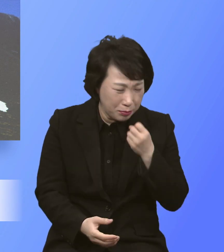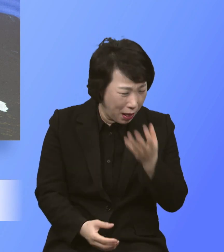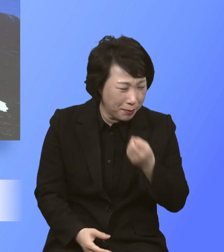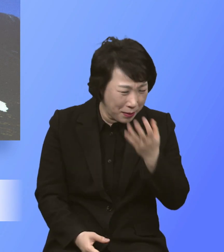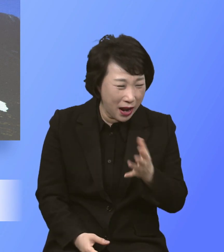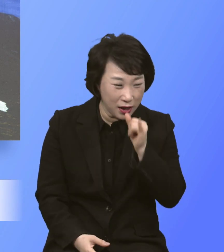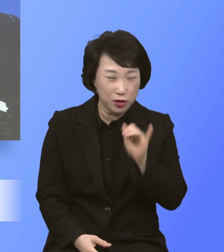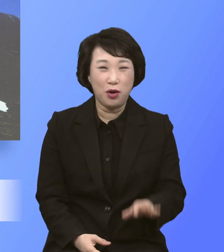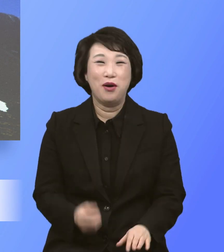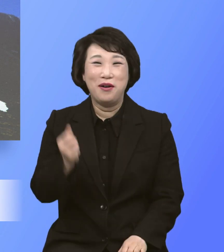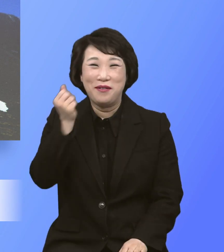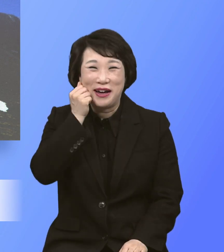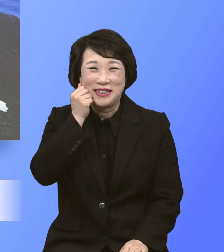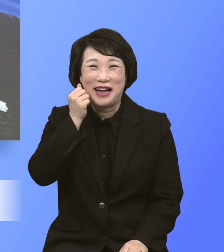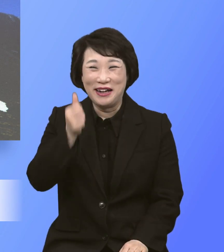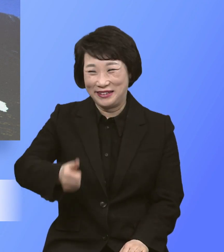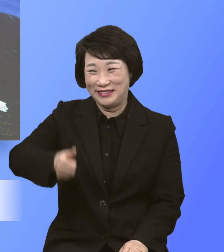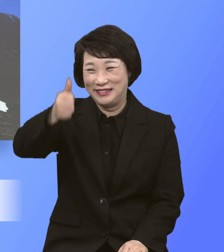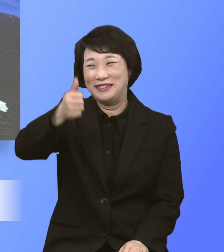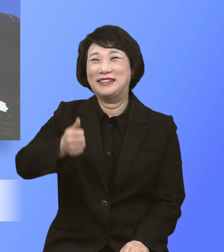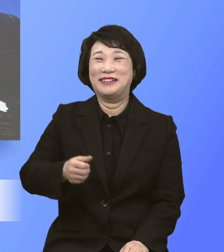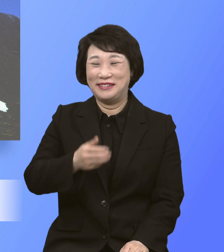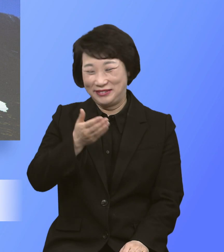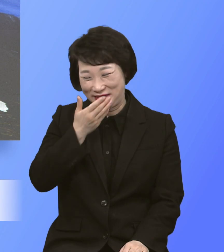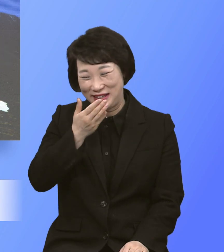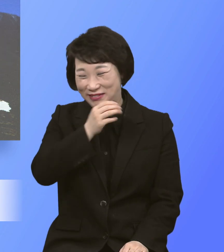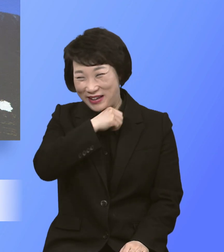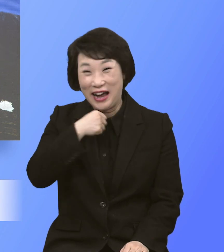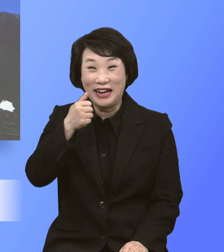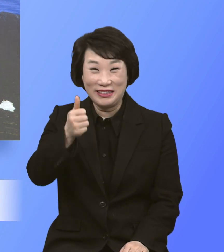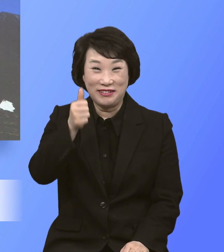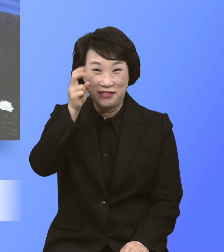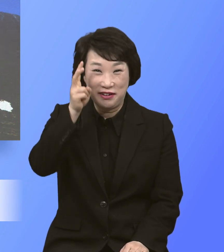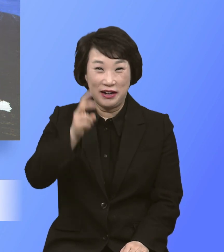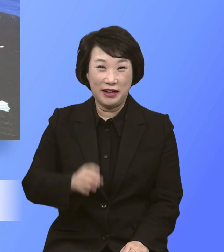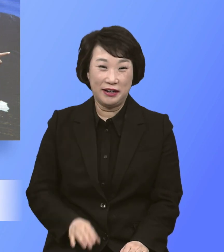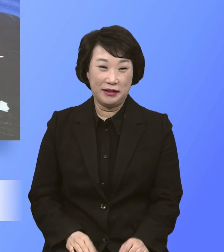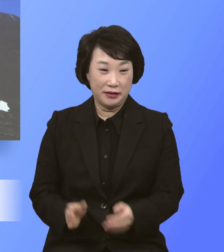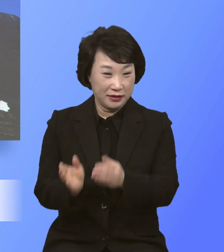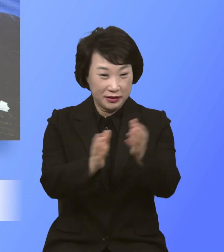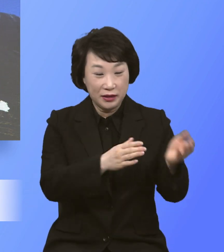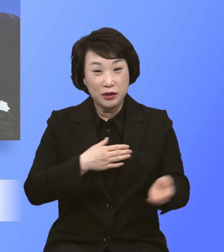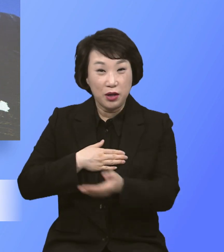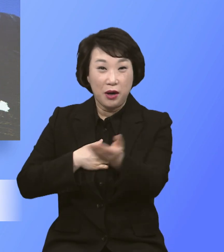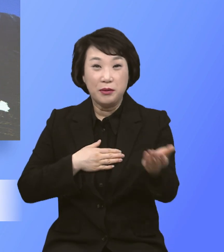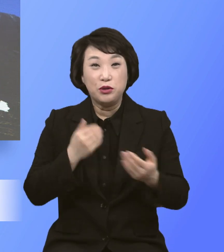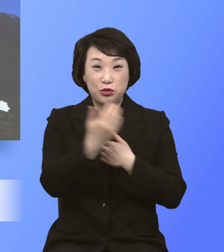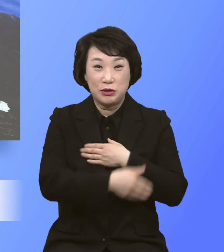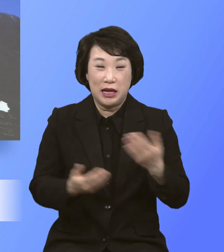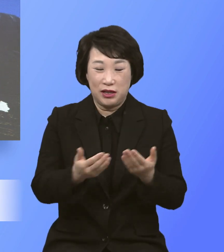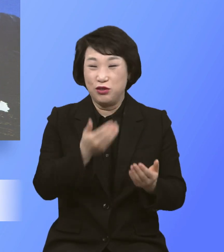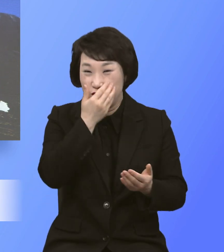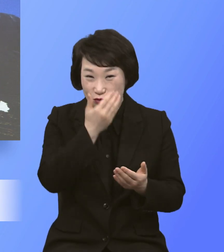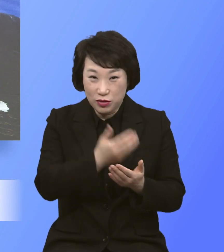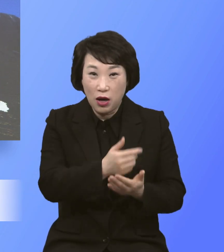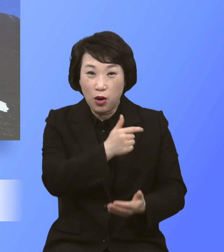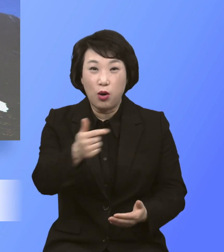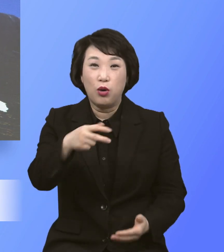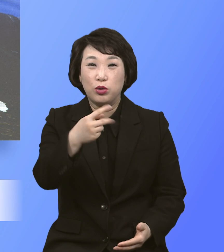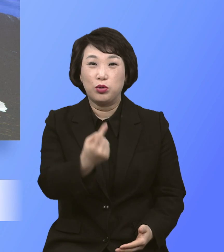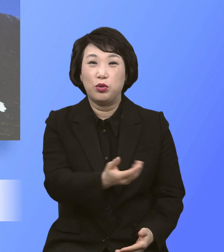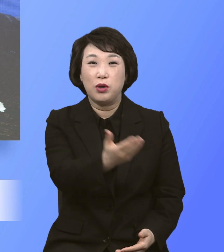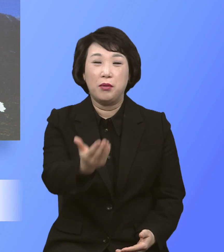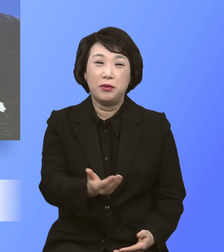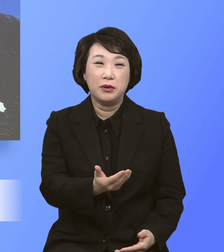과자가 훨씬 큰 것이지 않습니까? 여러분들에게 육의 것이 아무리 커도 애기 과자만